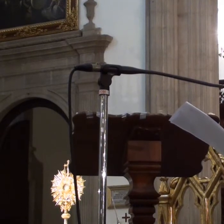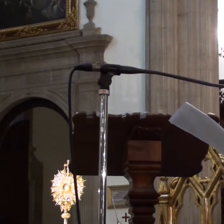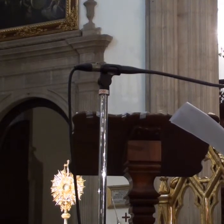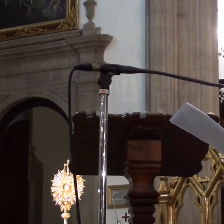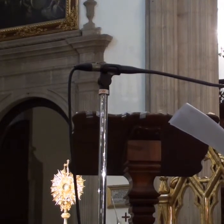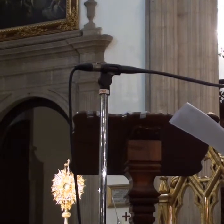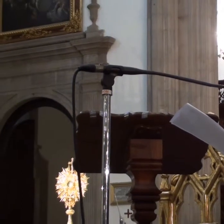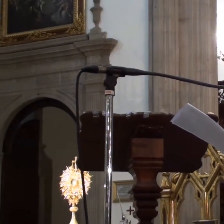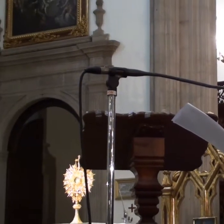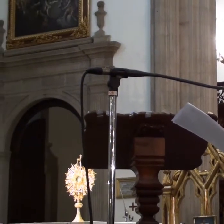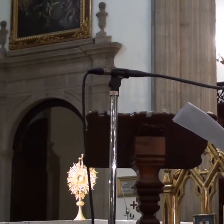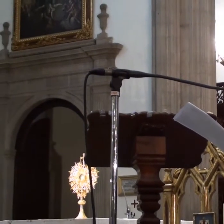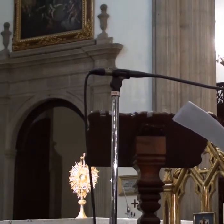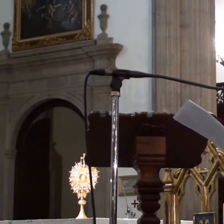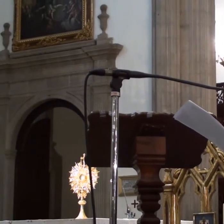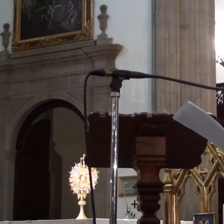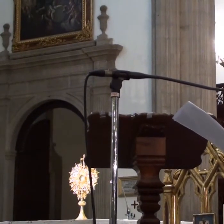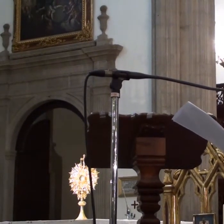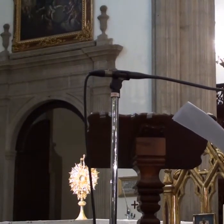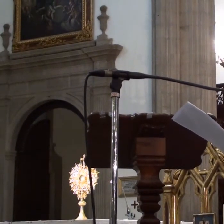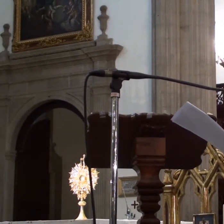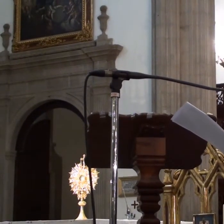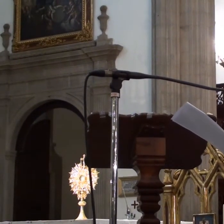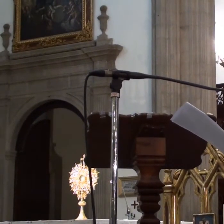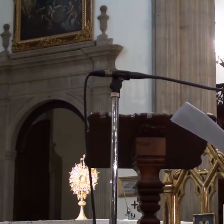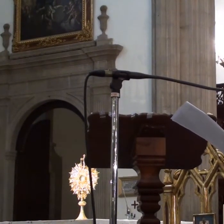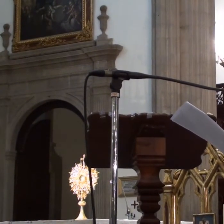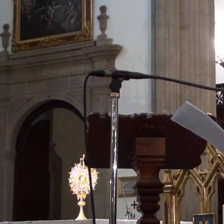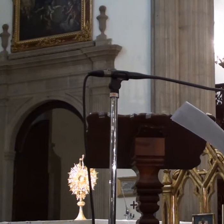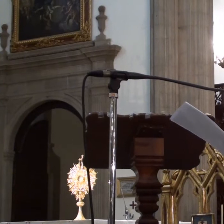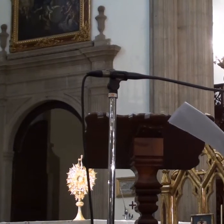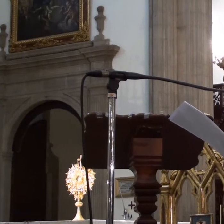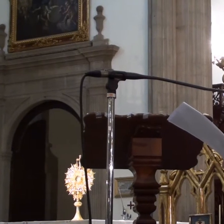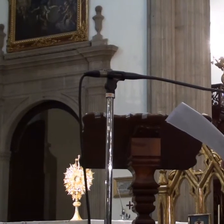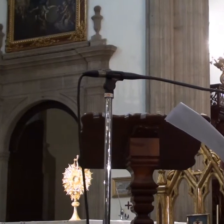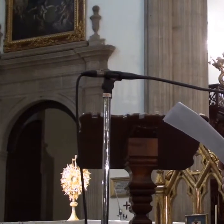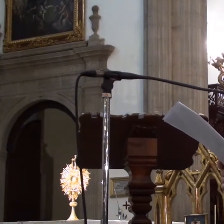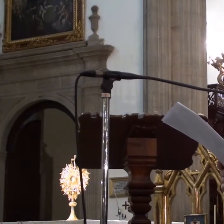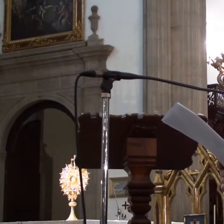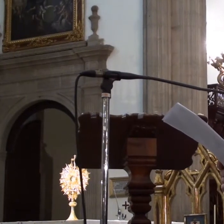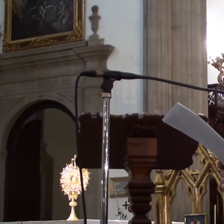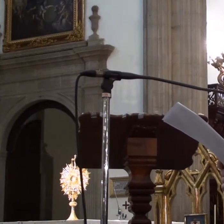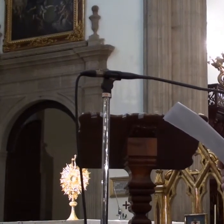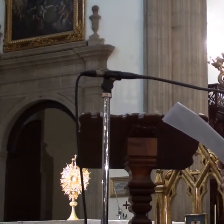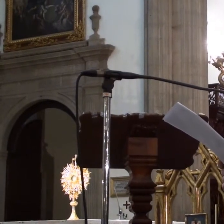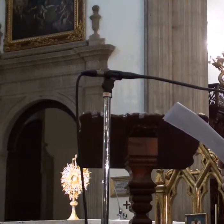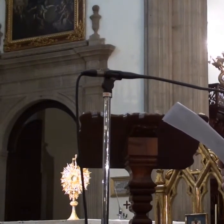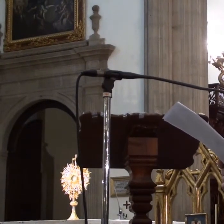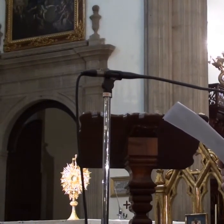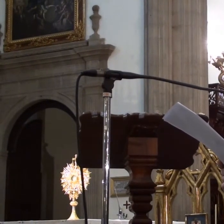nos urge de San Pablo que es ese de ir con prisa